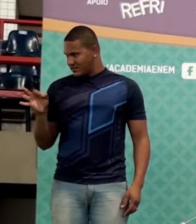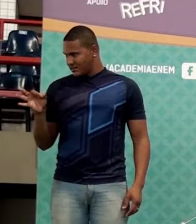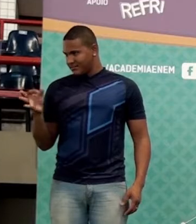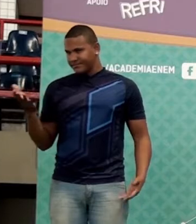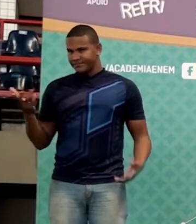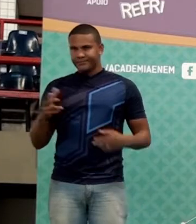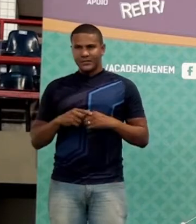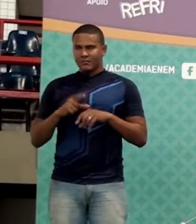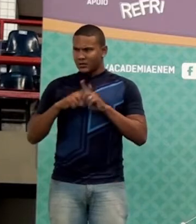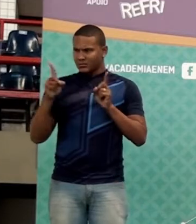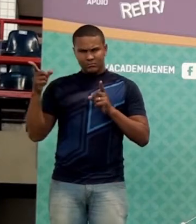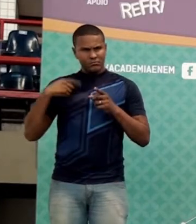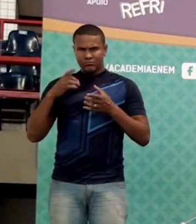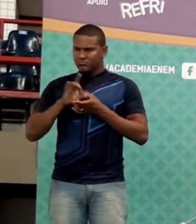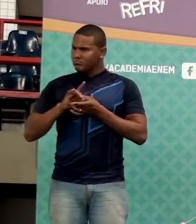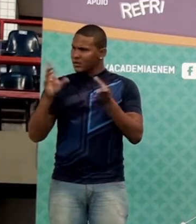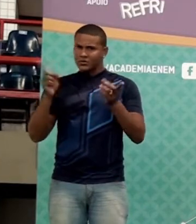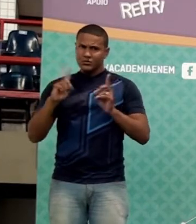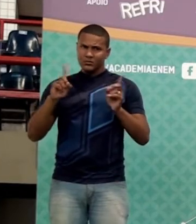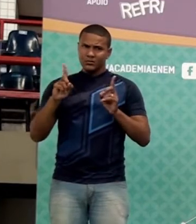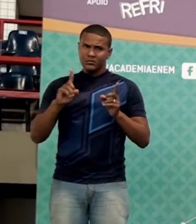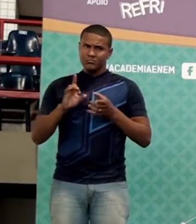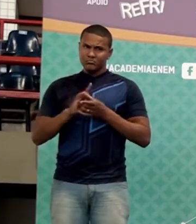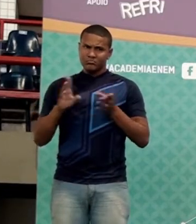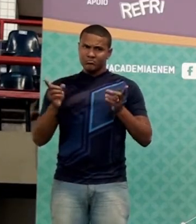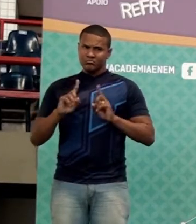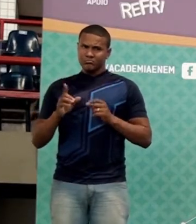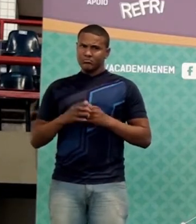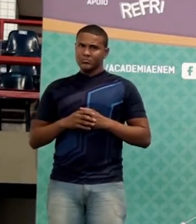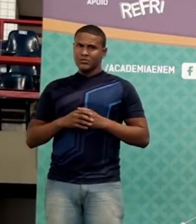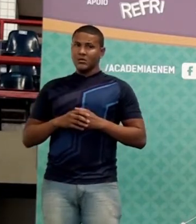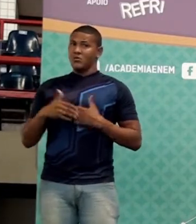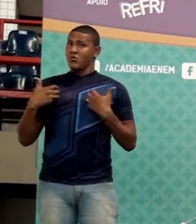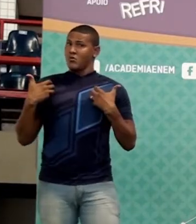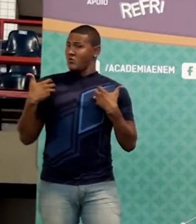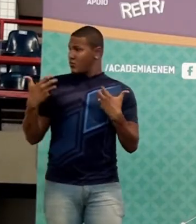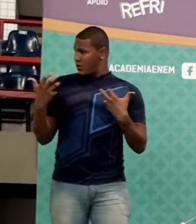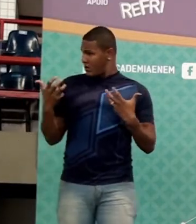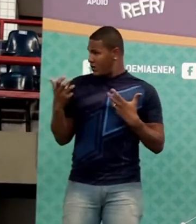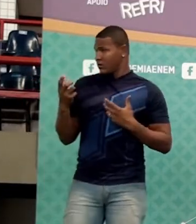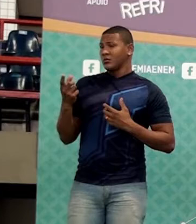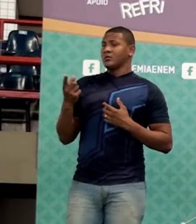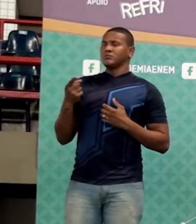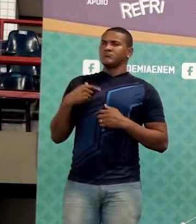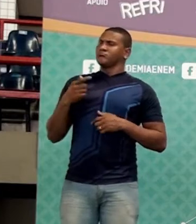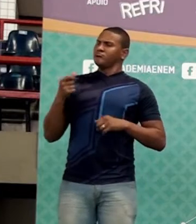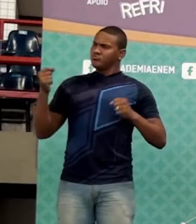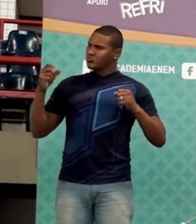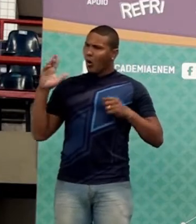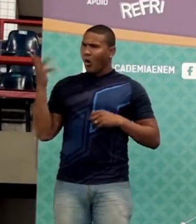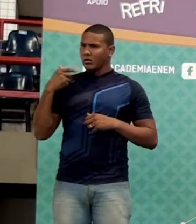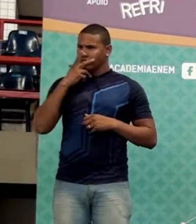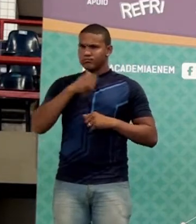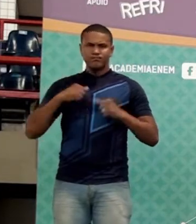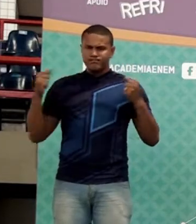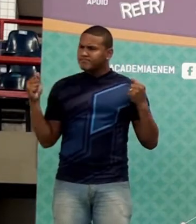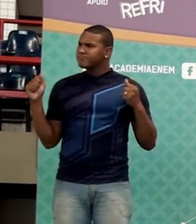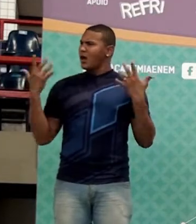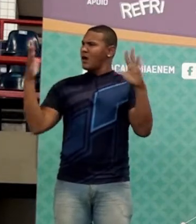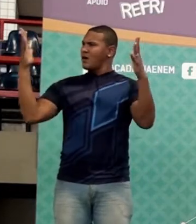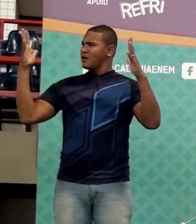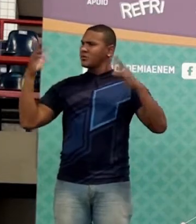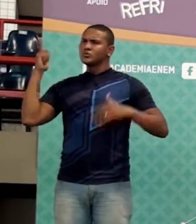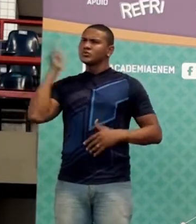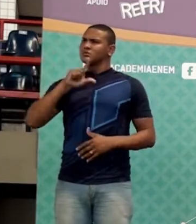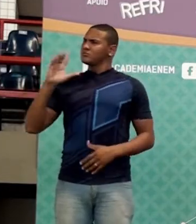sucesso de vocês. Eu quero que a gente comemore essa vitória juntos, porque essa